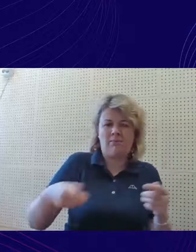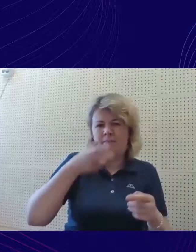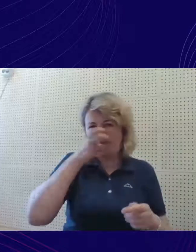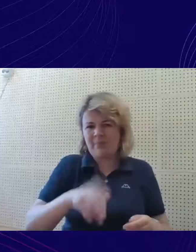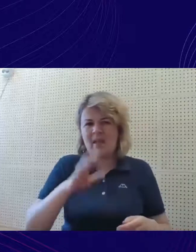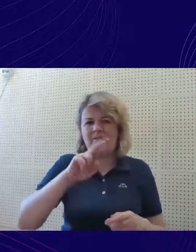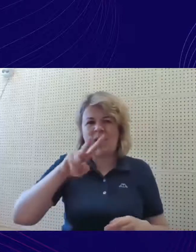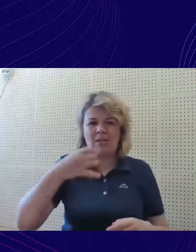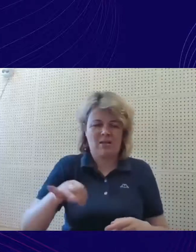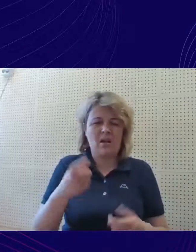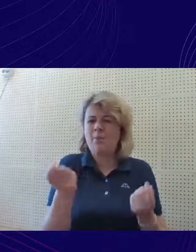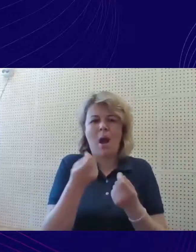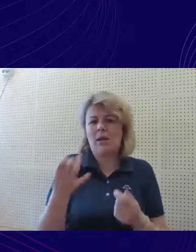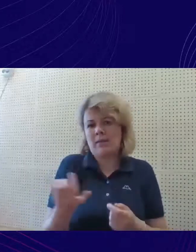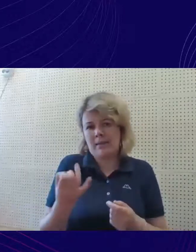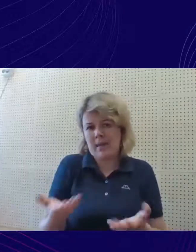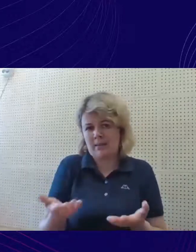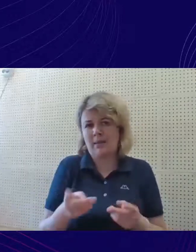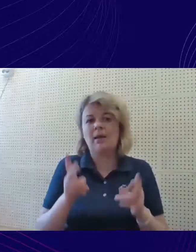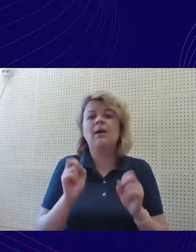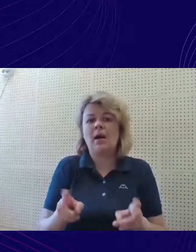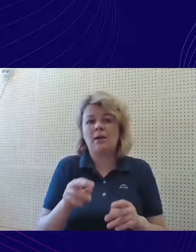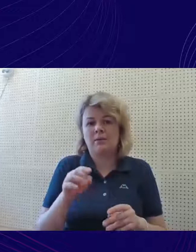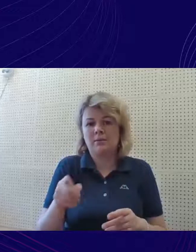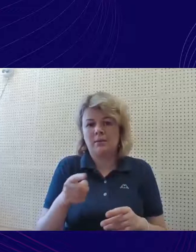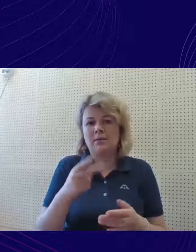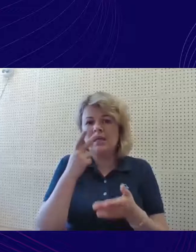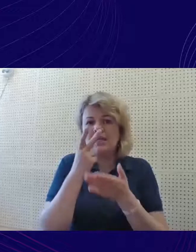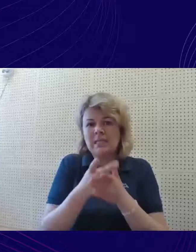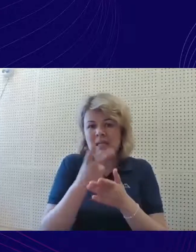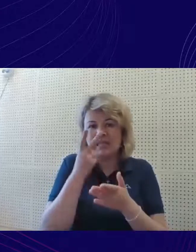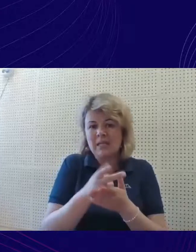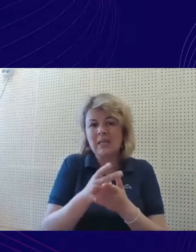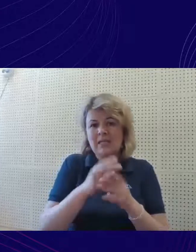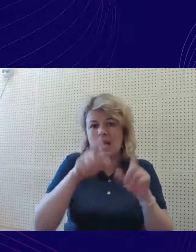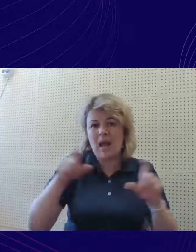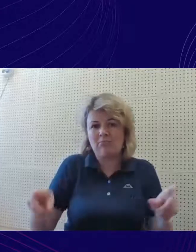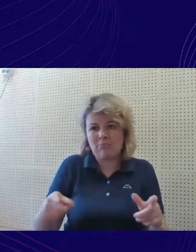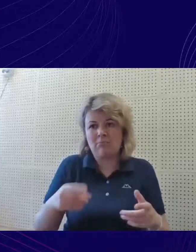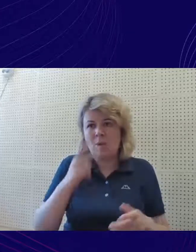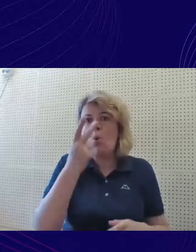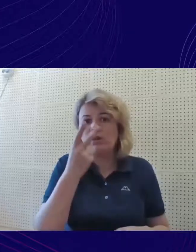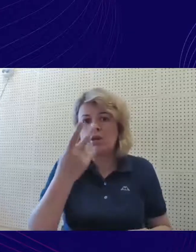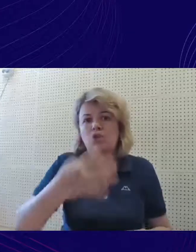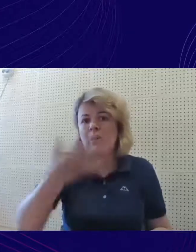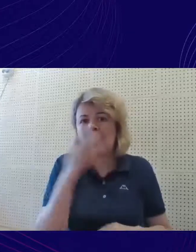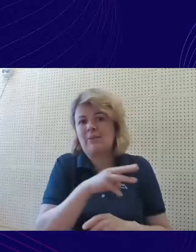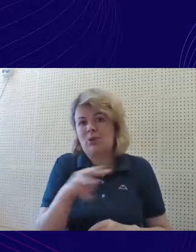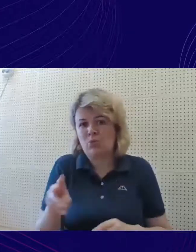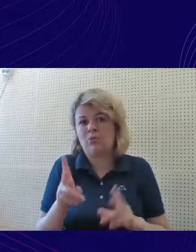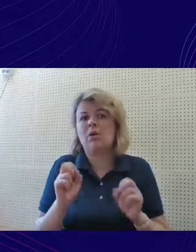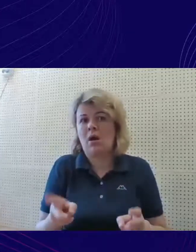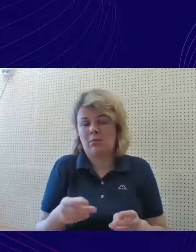что как с этим зрителю прожить там 45 минут, да никто не будет, переключат, просто